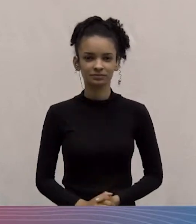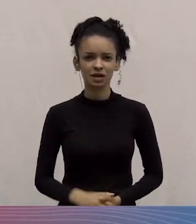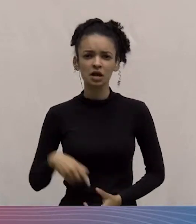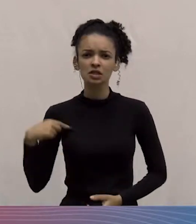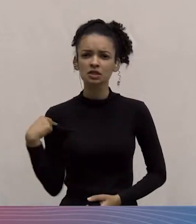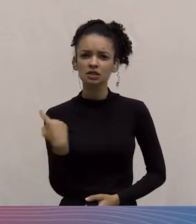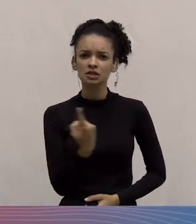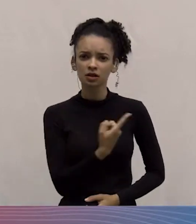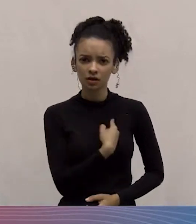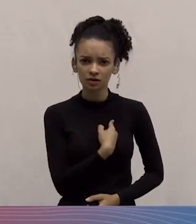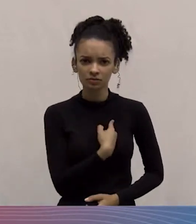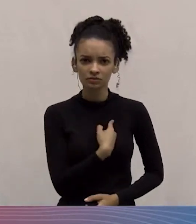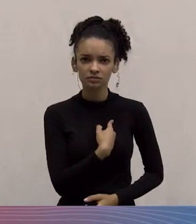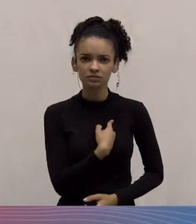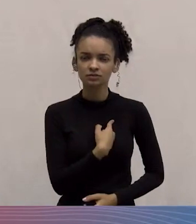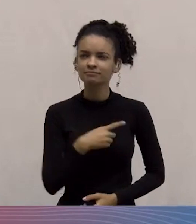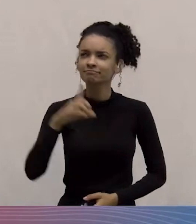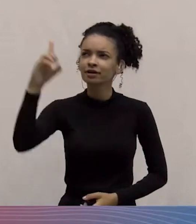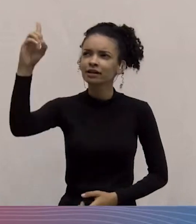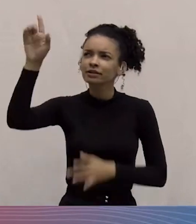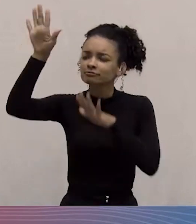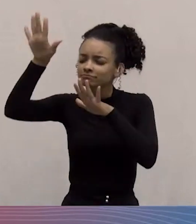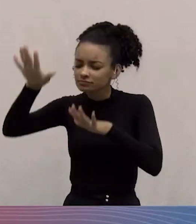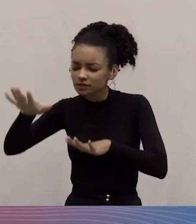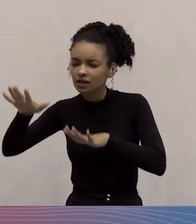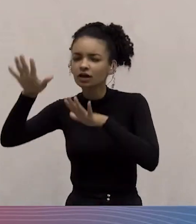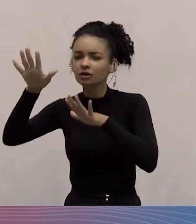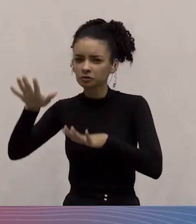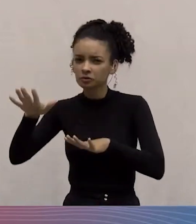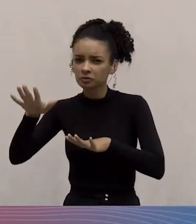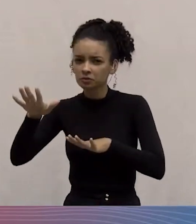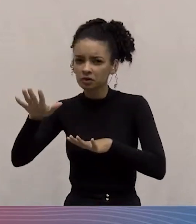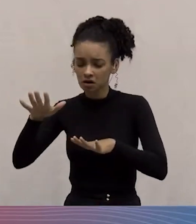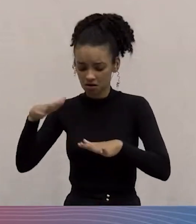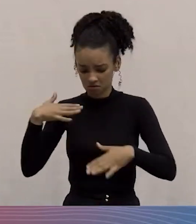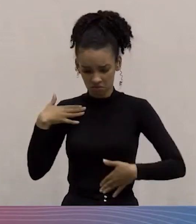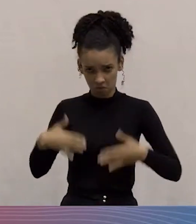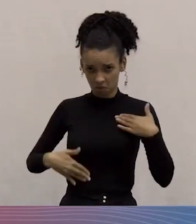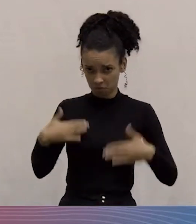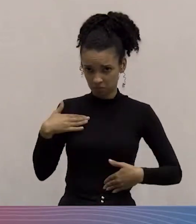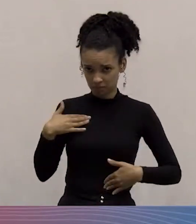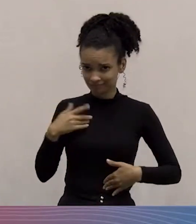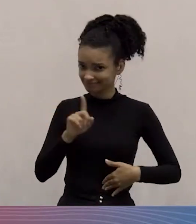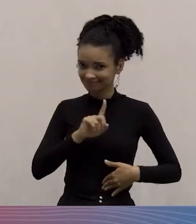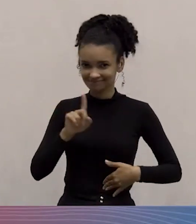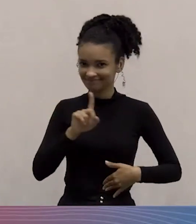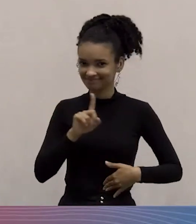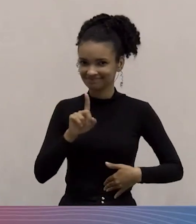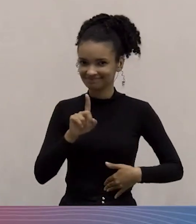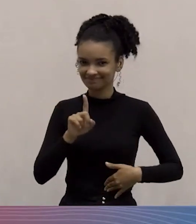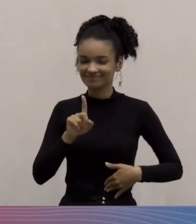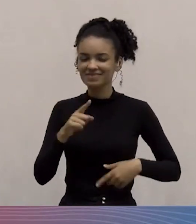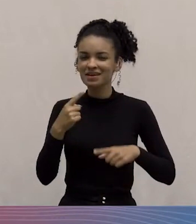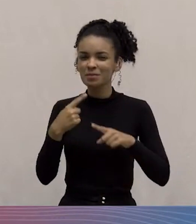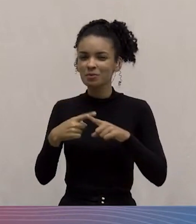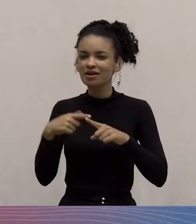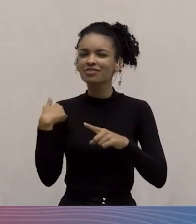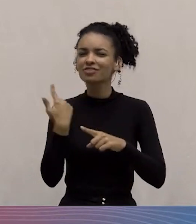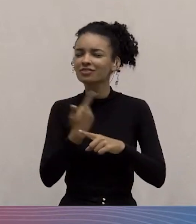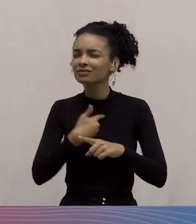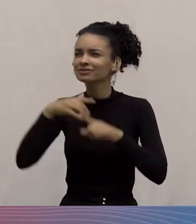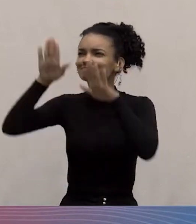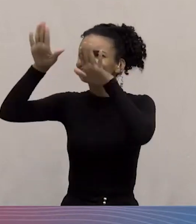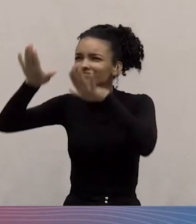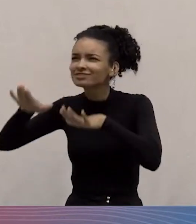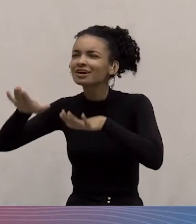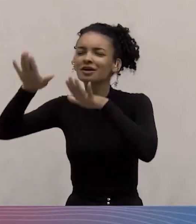Nós que adoramos a Deus na carne? Não. Nós que adoramos a